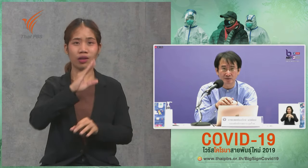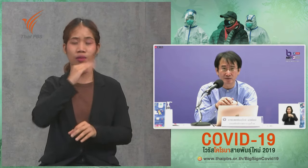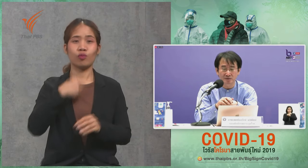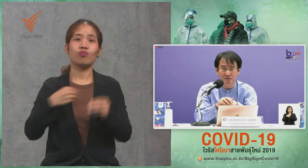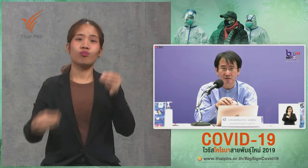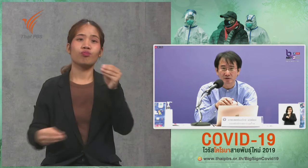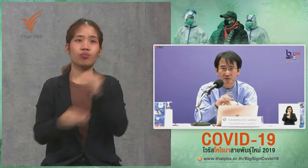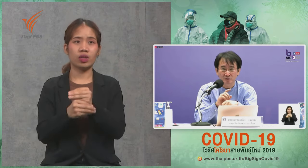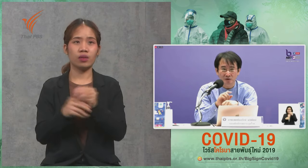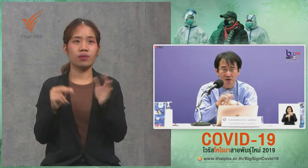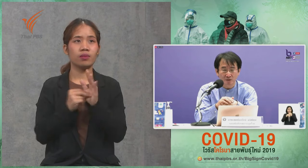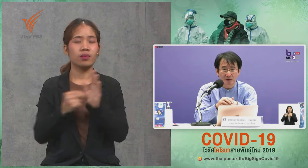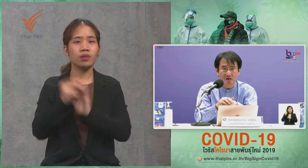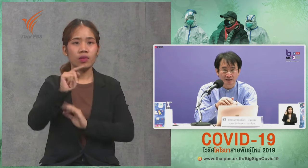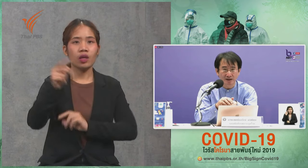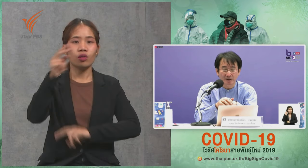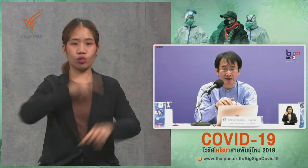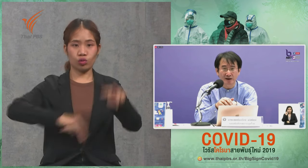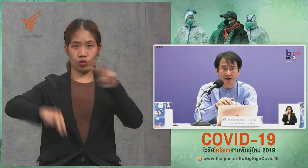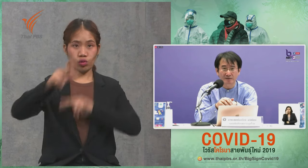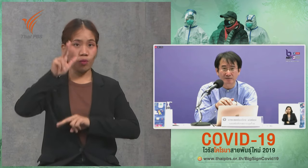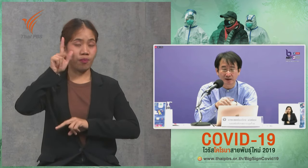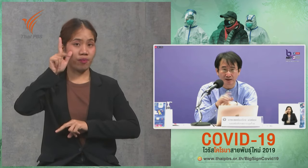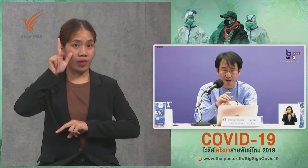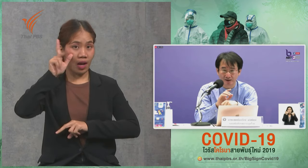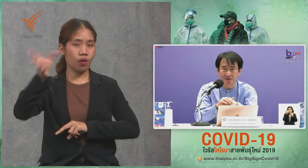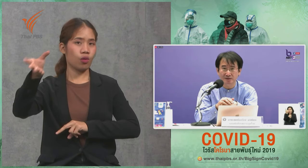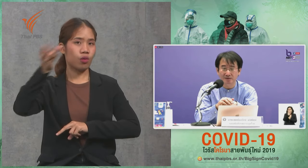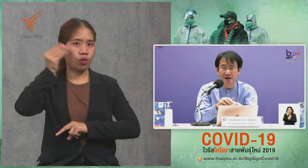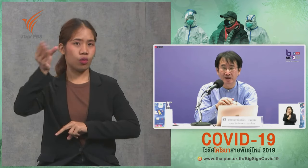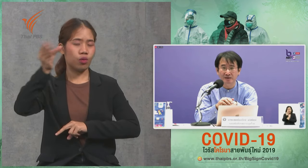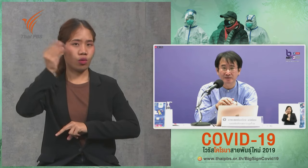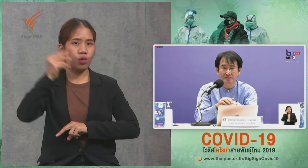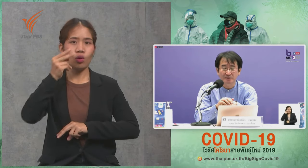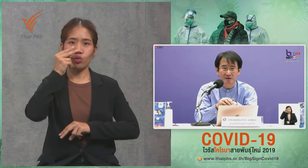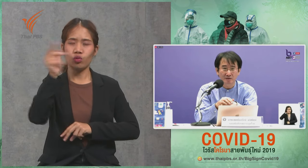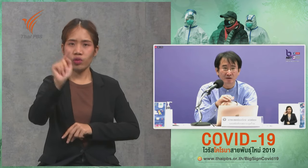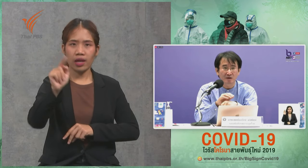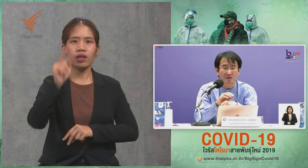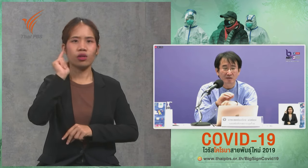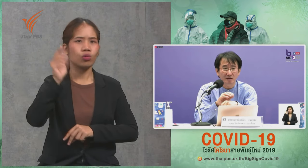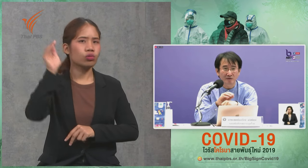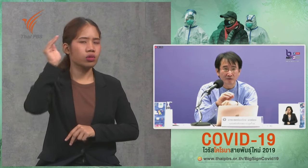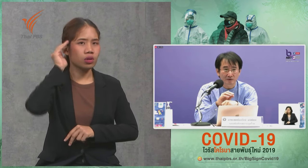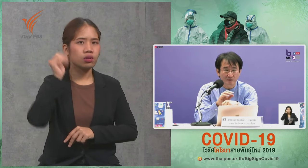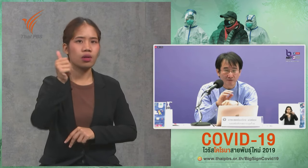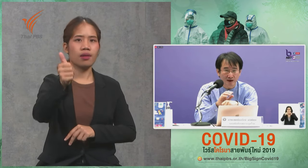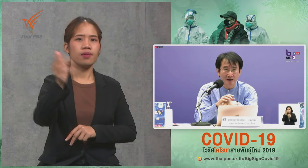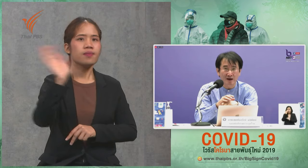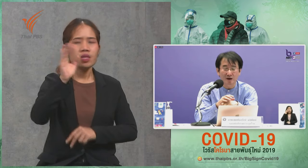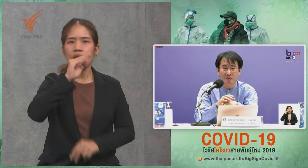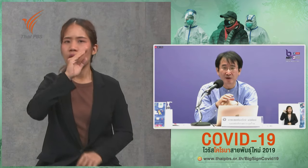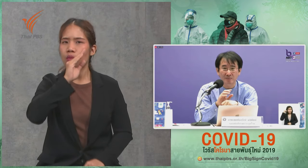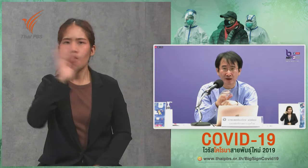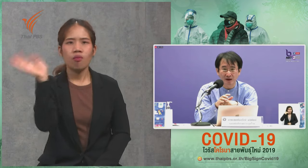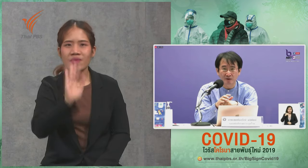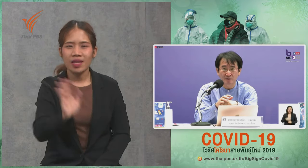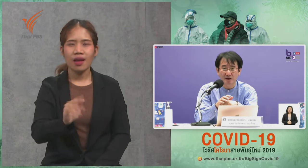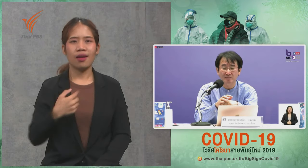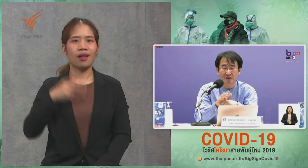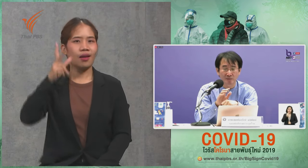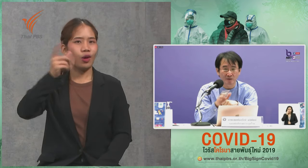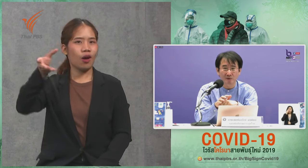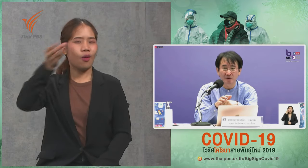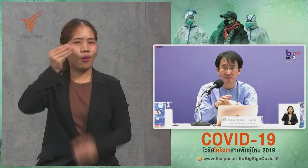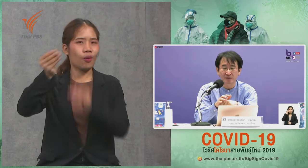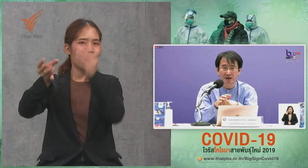อีกอันนึงก็คือตรวจสอบข่าวสถานการณ์จากแหล่งที่เชื่อถือได้แล้วก็ฟังข่าวรับข่าว